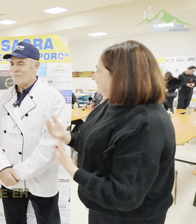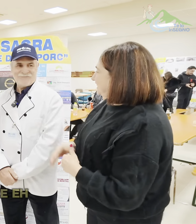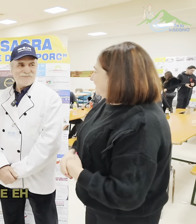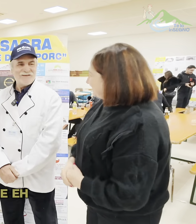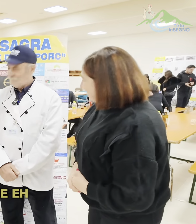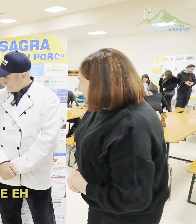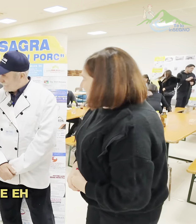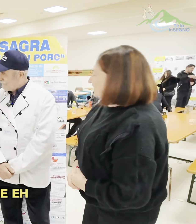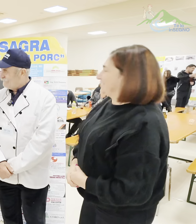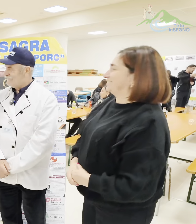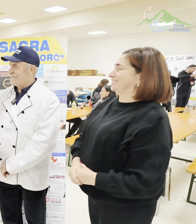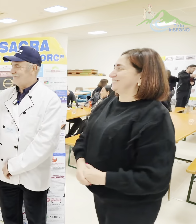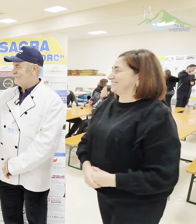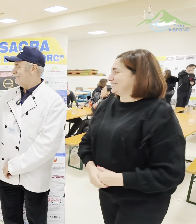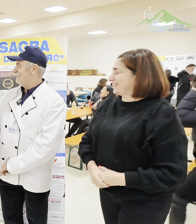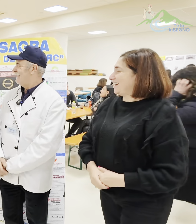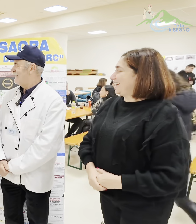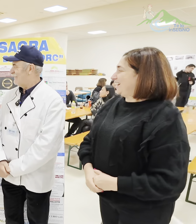Grazie.